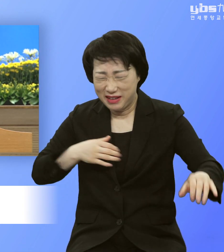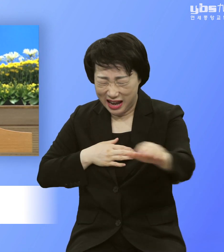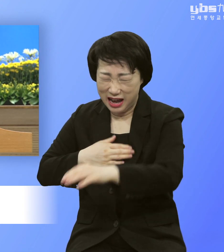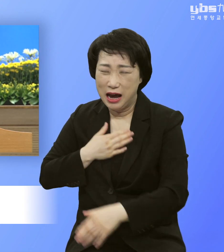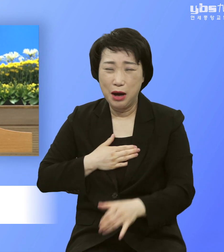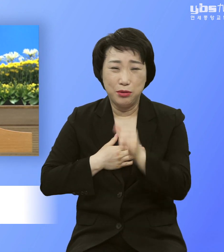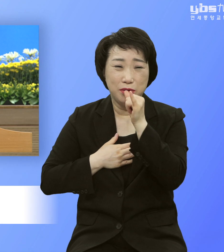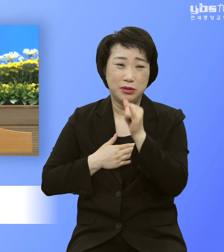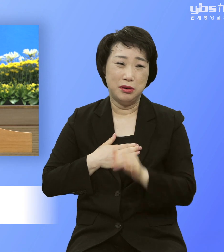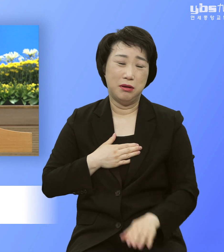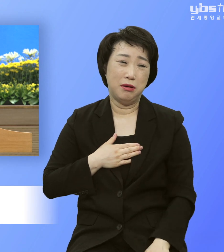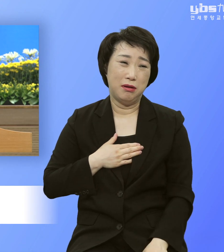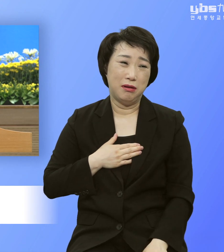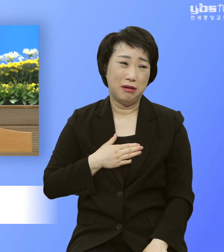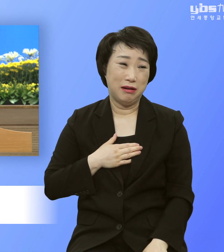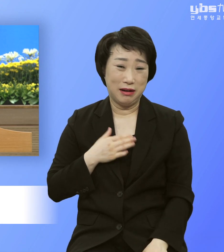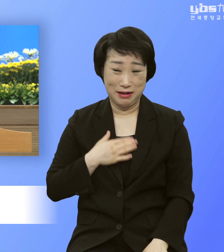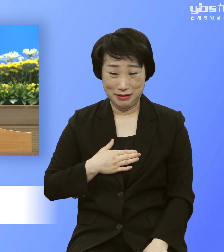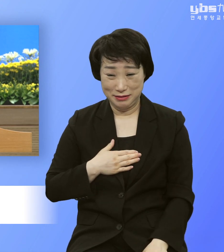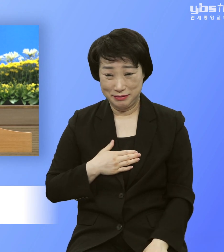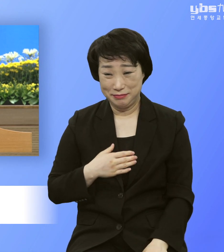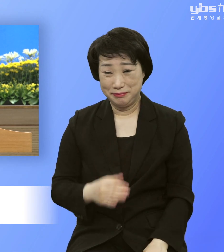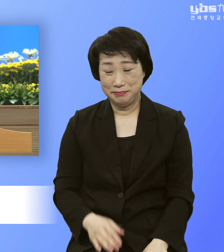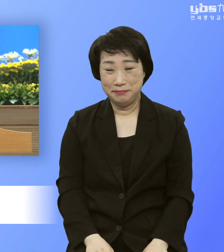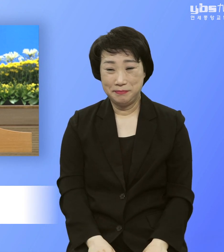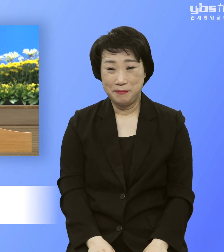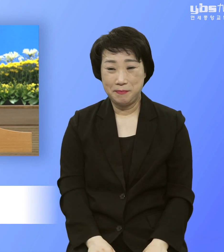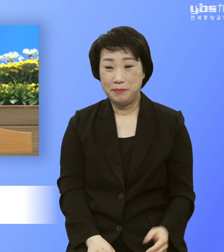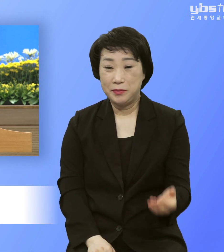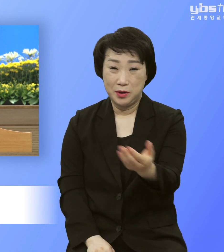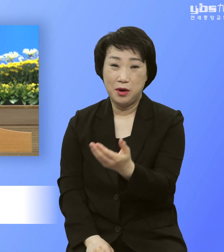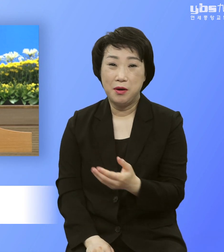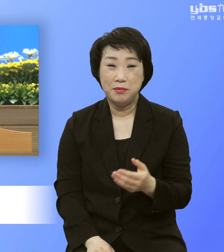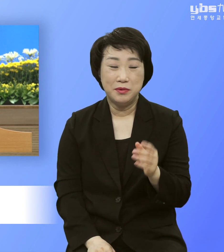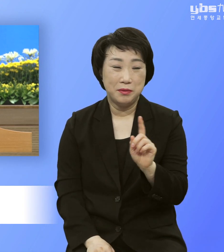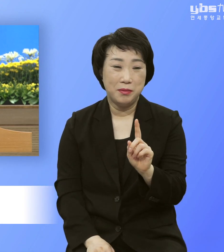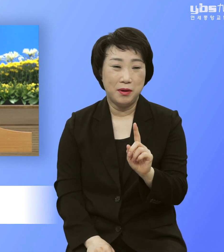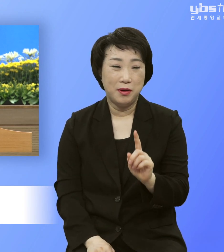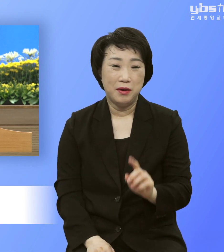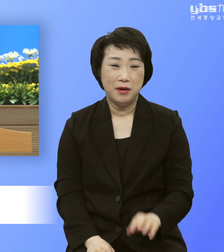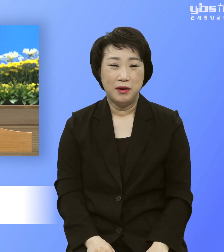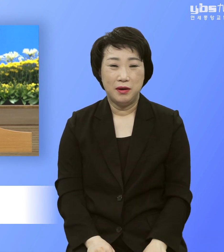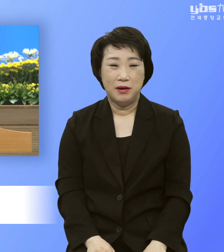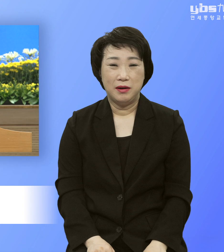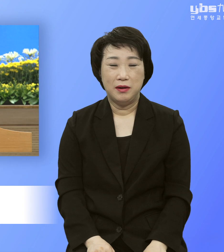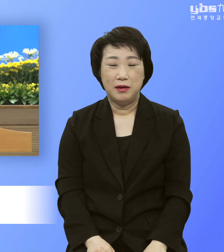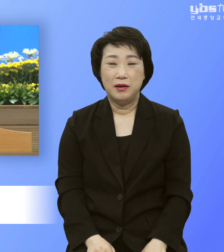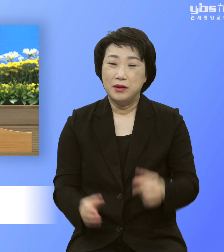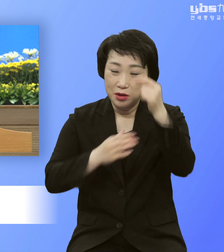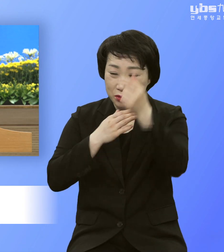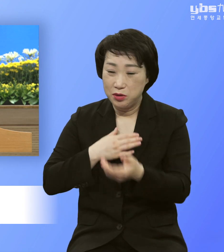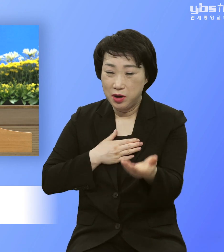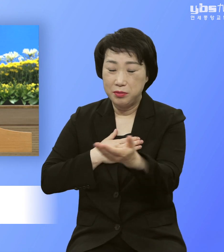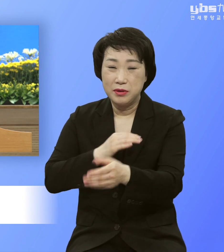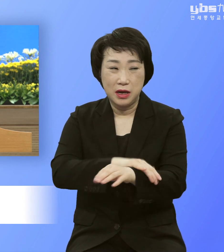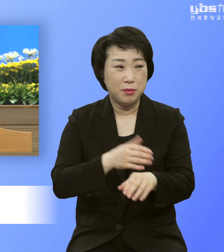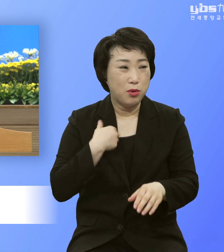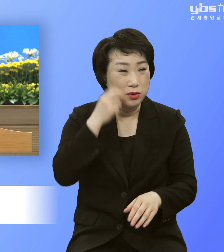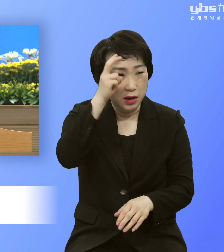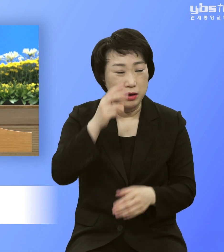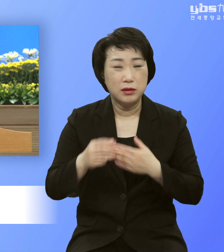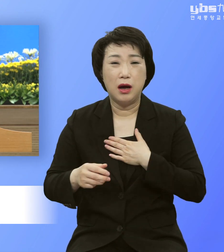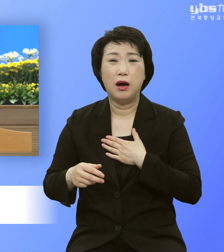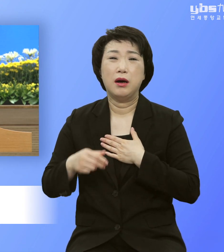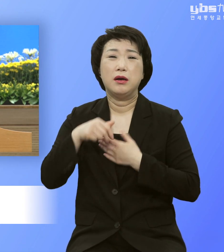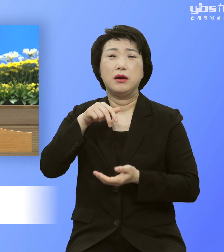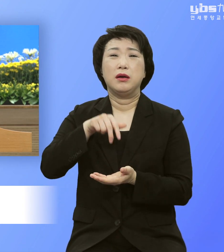있었어. 무슨 말이 이해가 됩니까? 여러분들은 이제 잘 성도들이 모르지만 저는